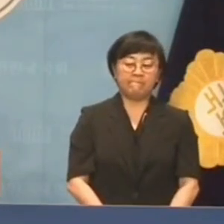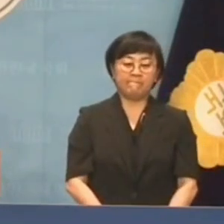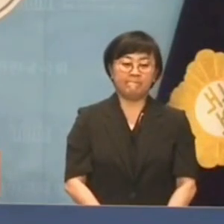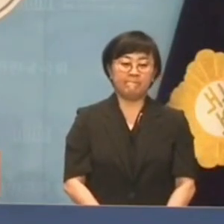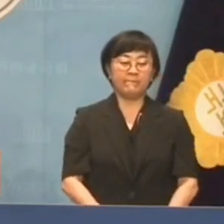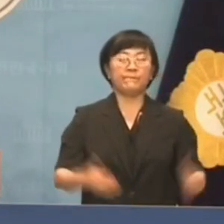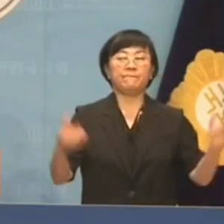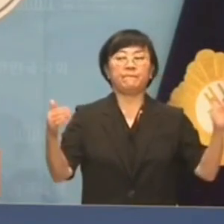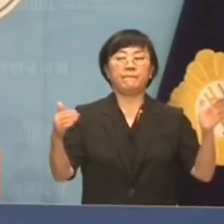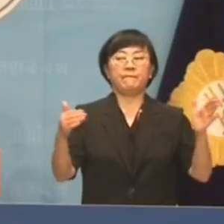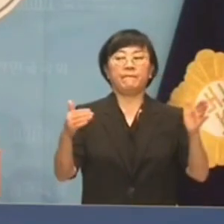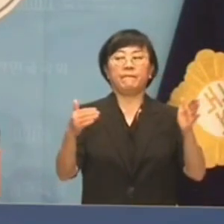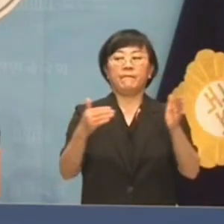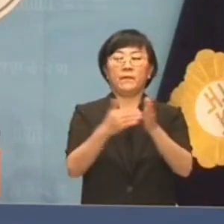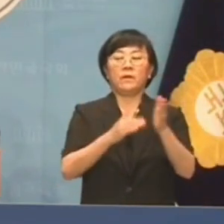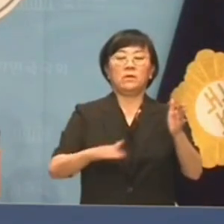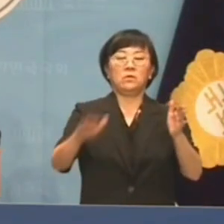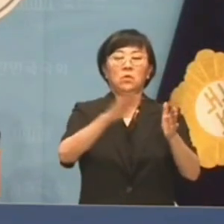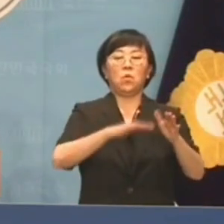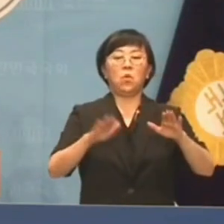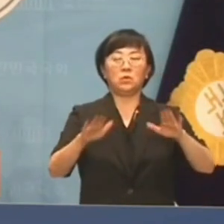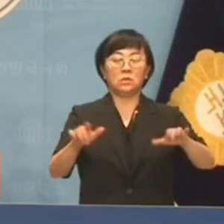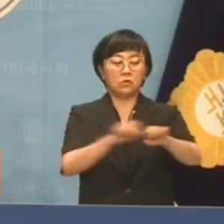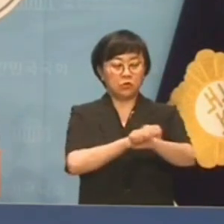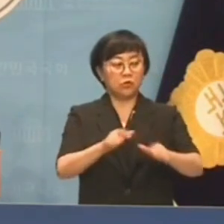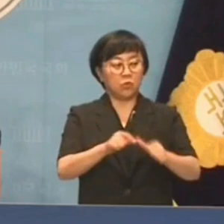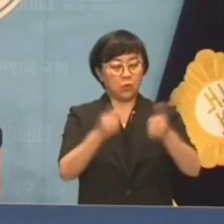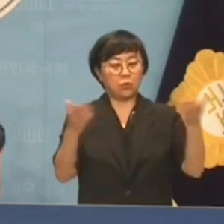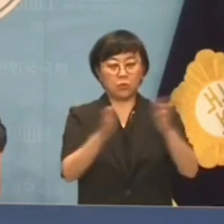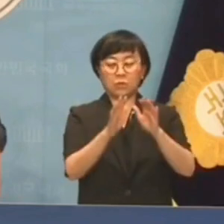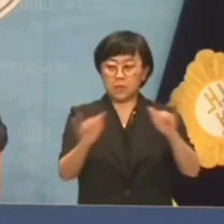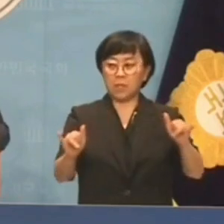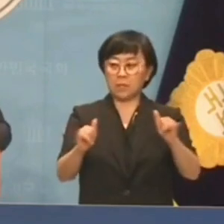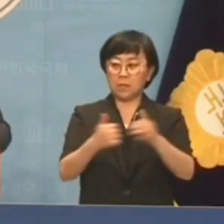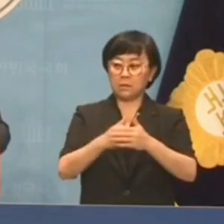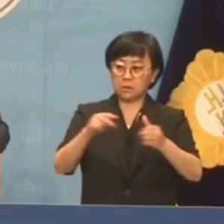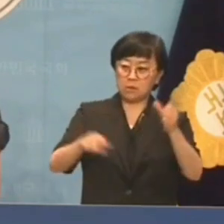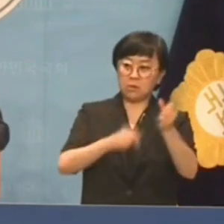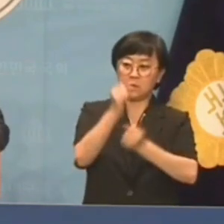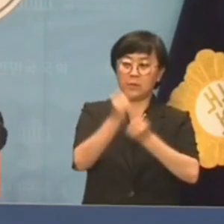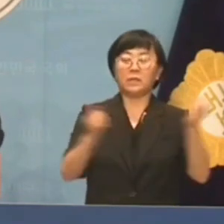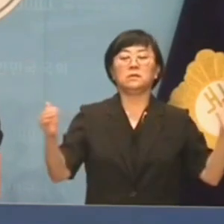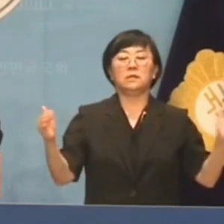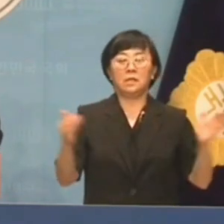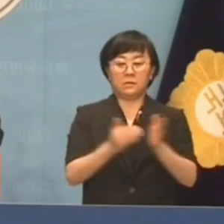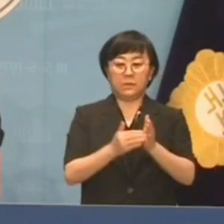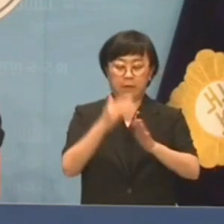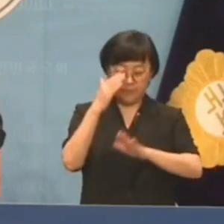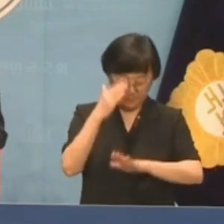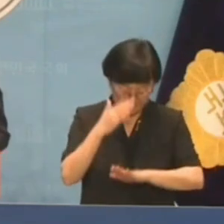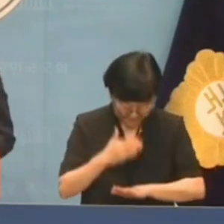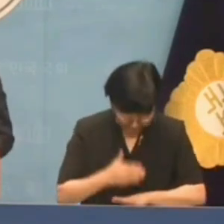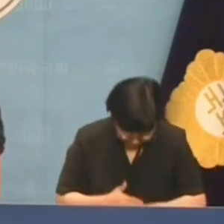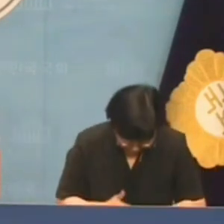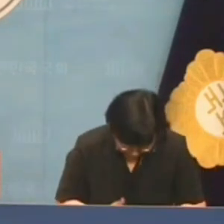네, 이상으로 우리 오늘 특수고용노동자에 대한 기자회견을 마치도록 하겠습니다. 감사합니다.